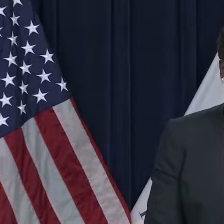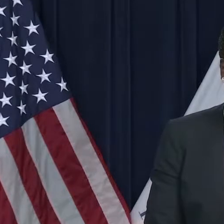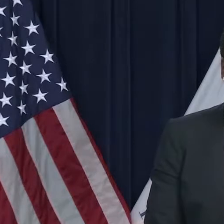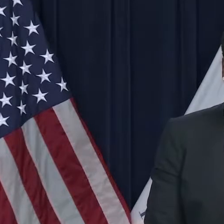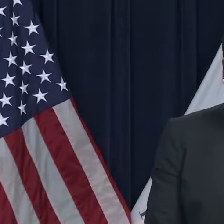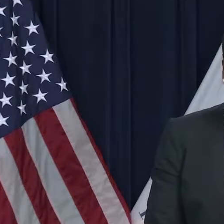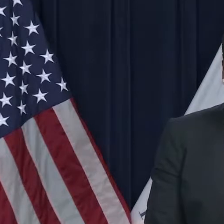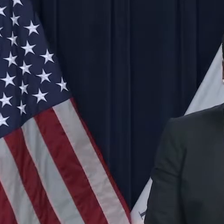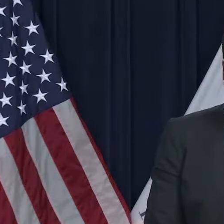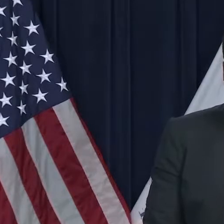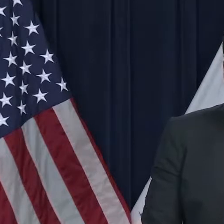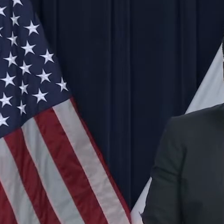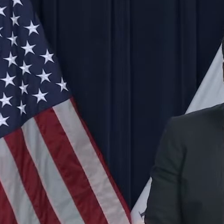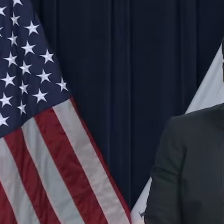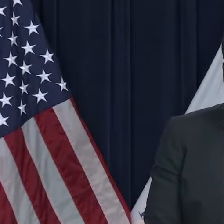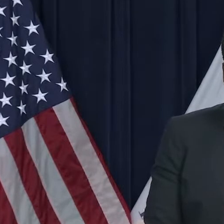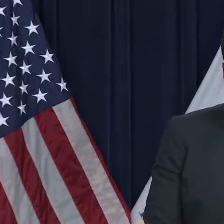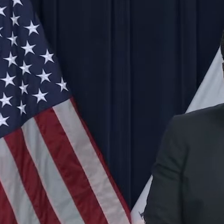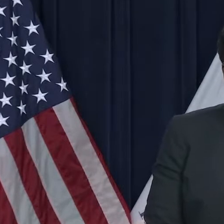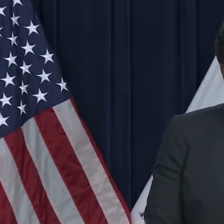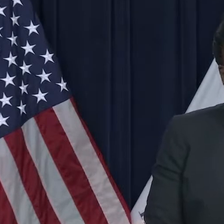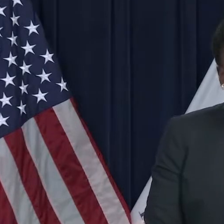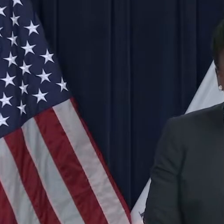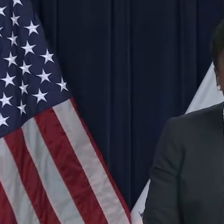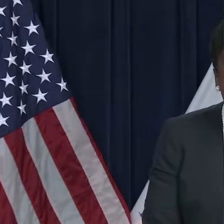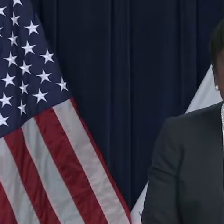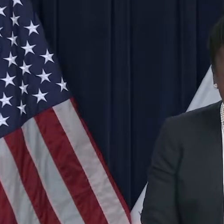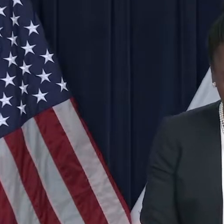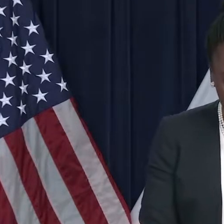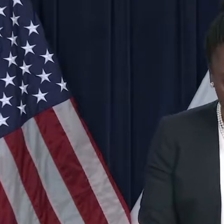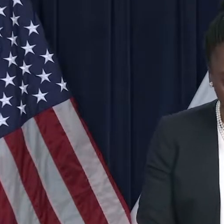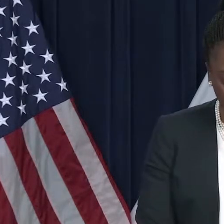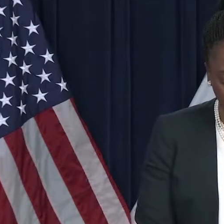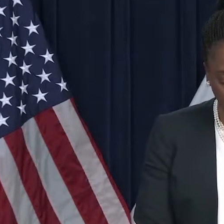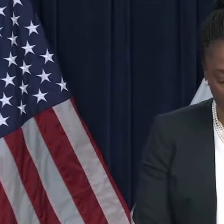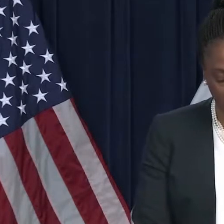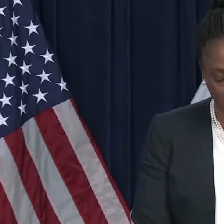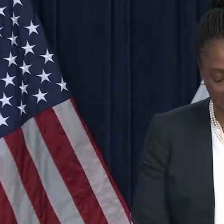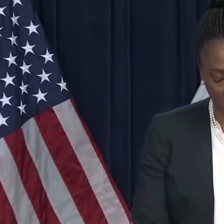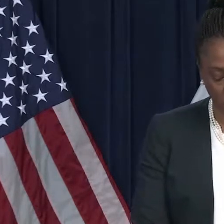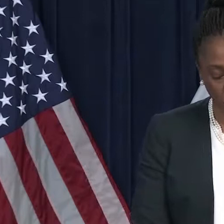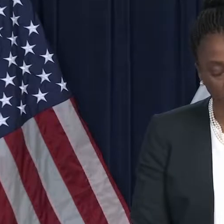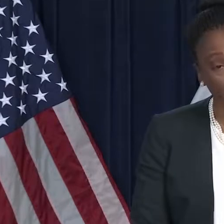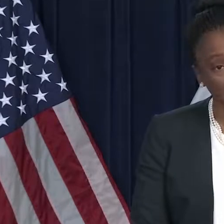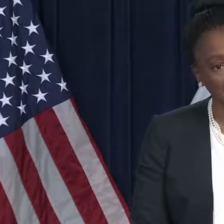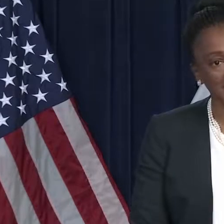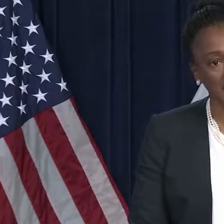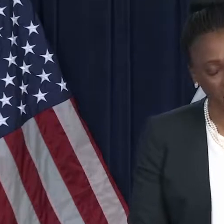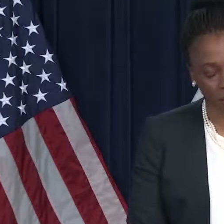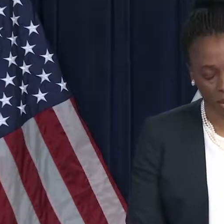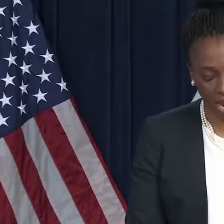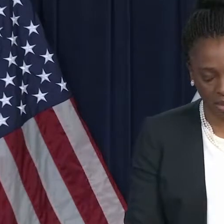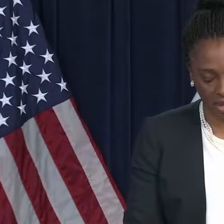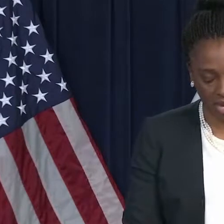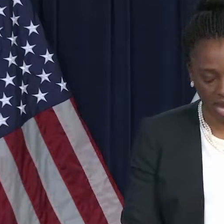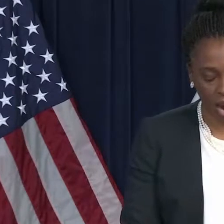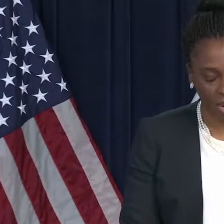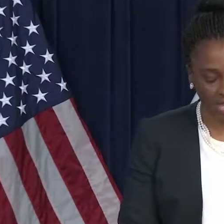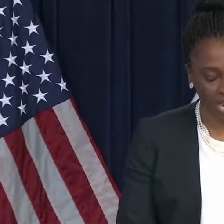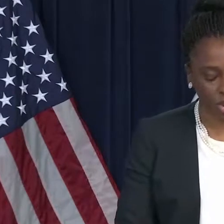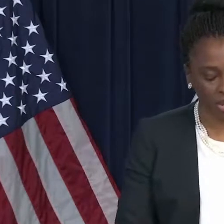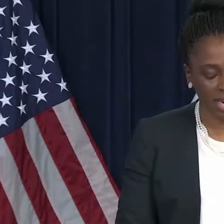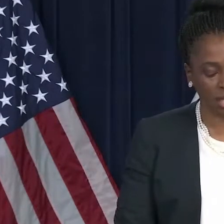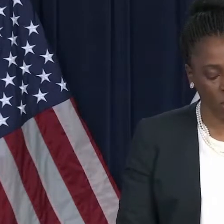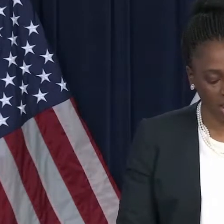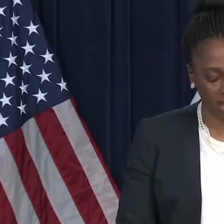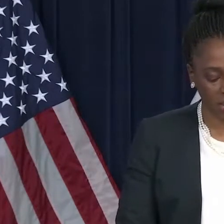en el total de casos. Sin embargo, como total de casos incluyen los casos confirmados y probables, ahora